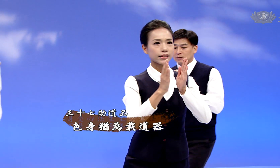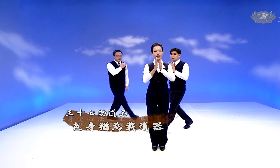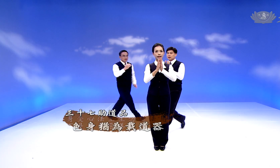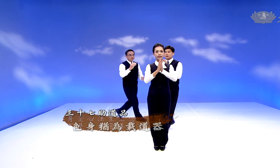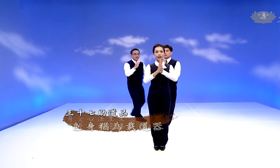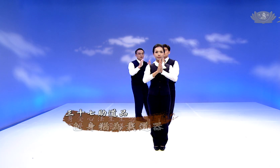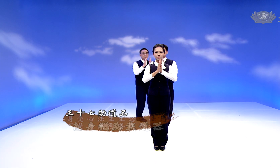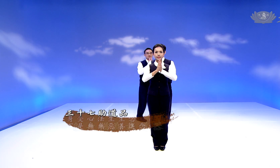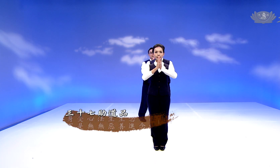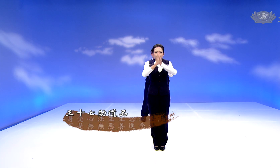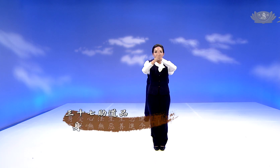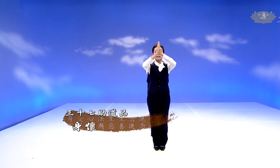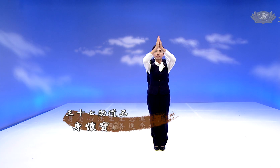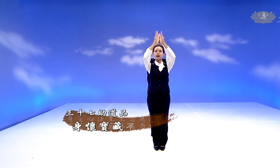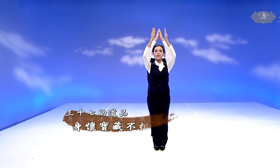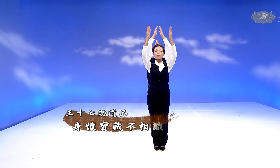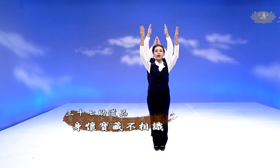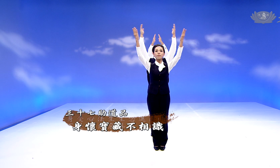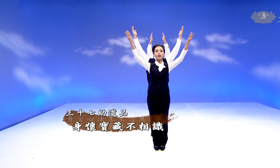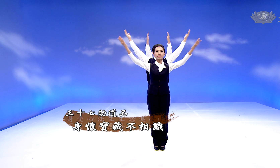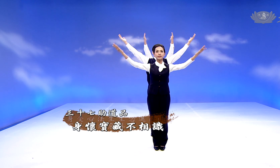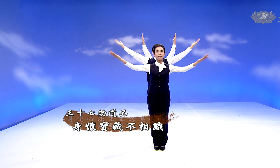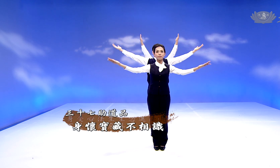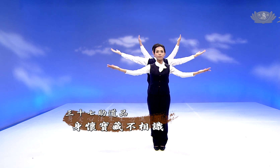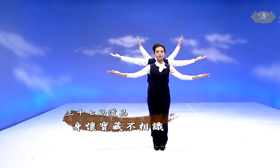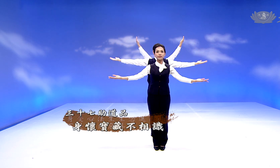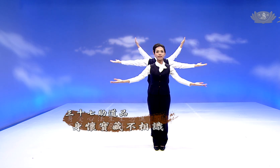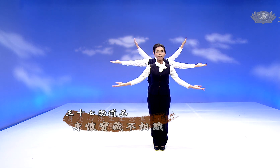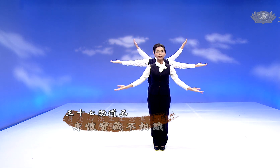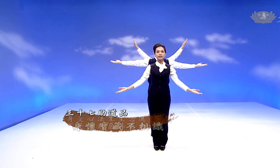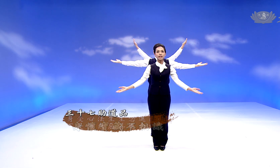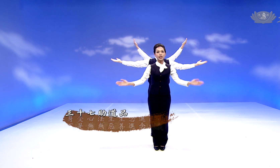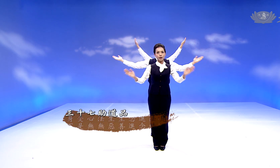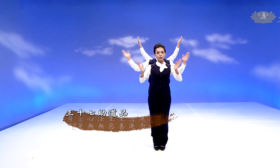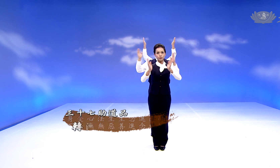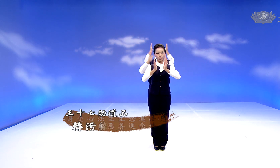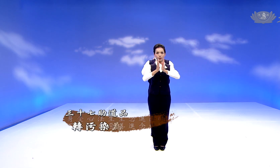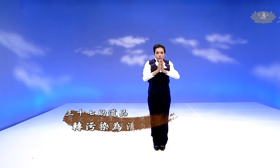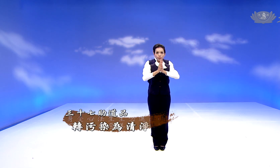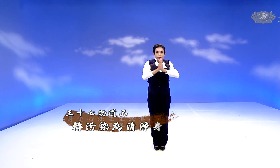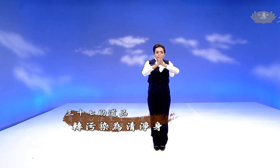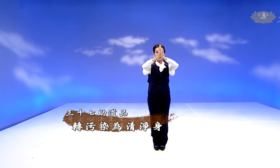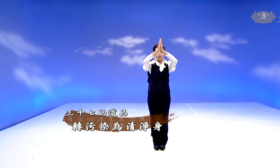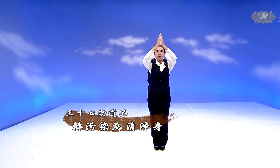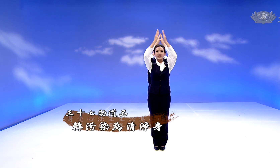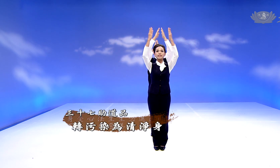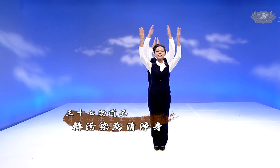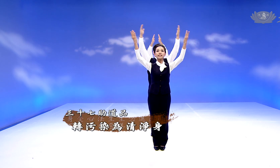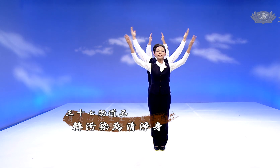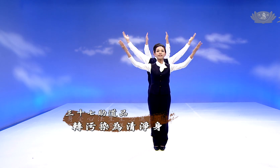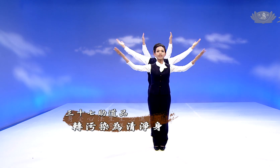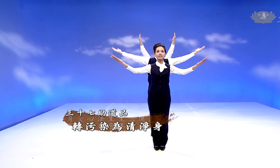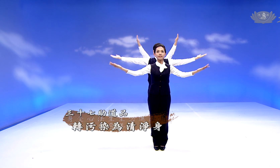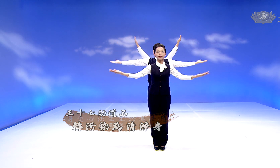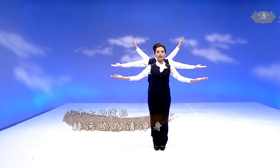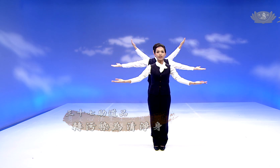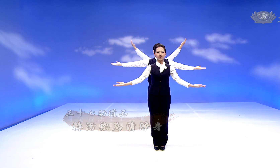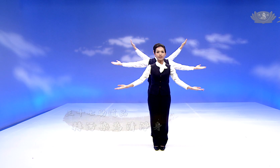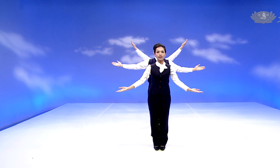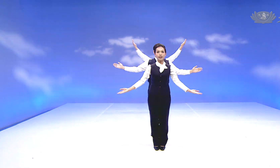再到期，身怀宝藏不相识，转无染为清净身。